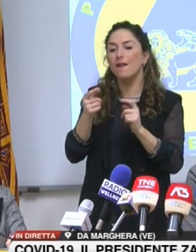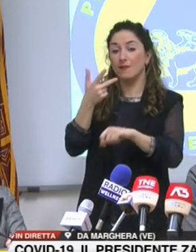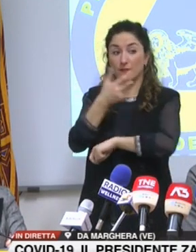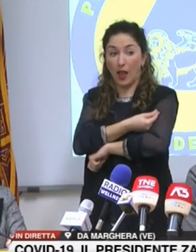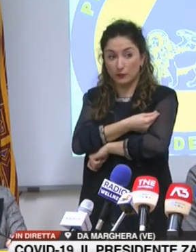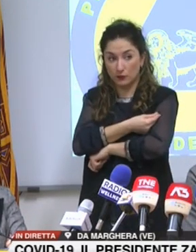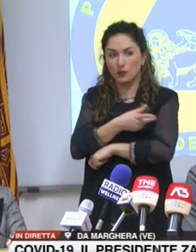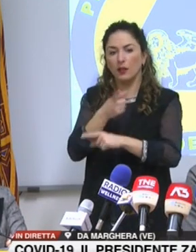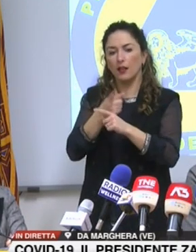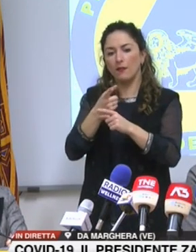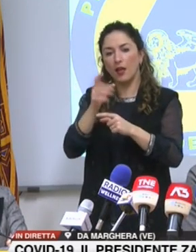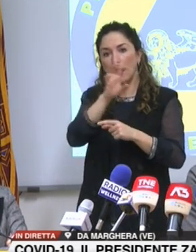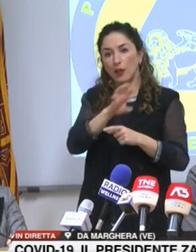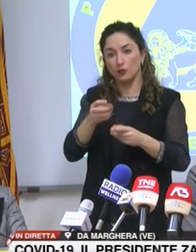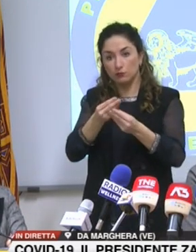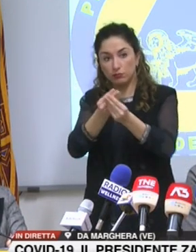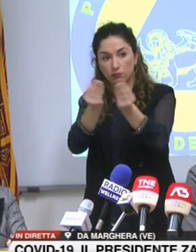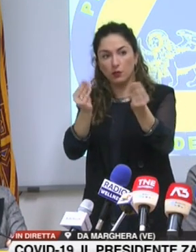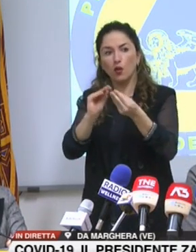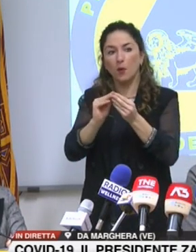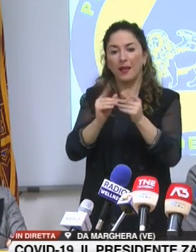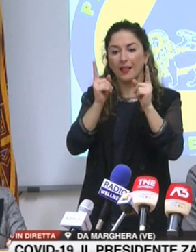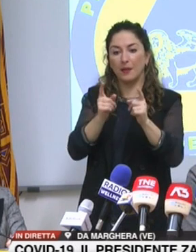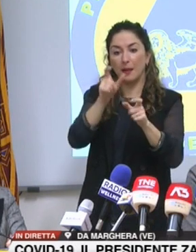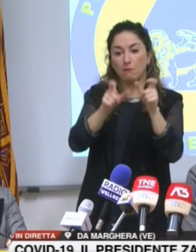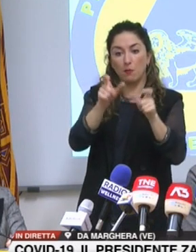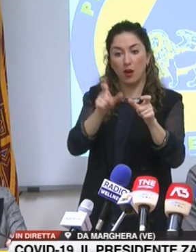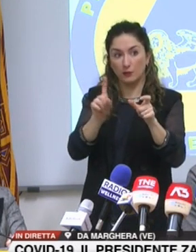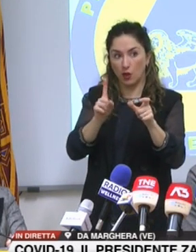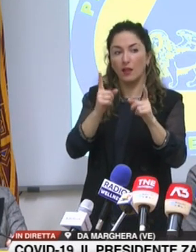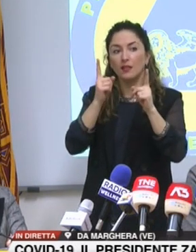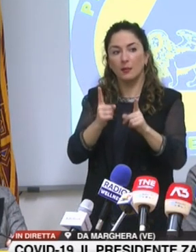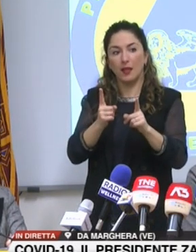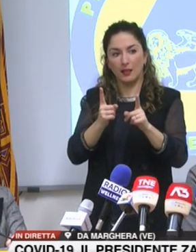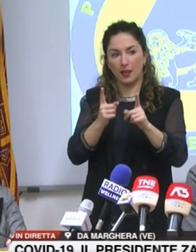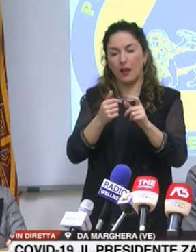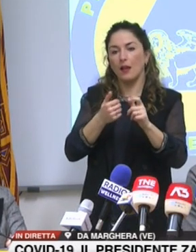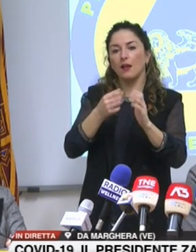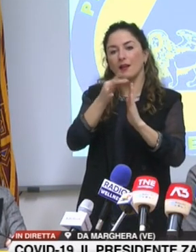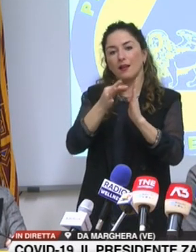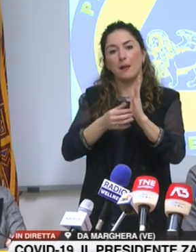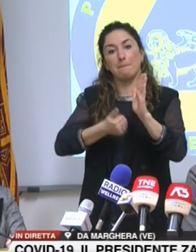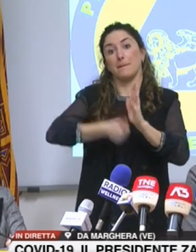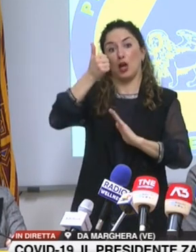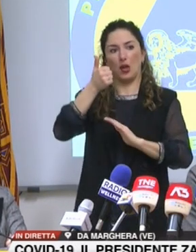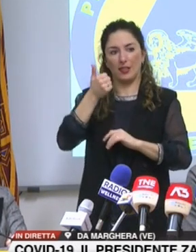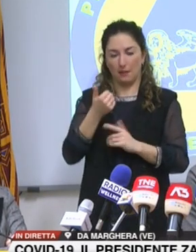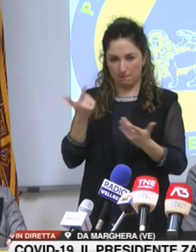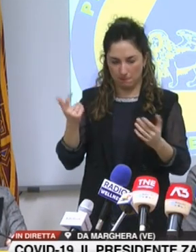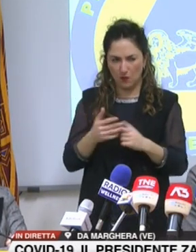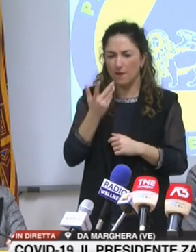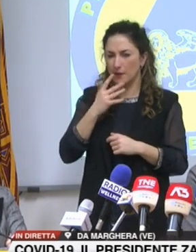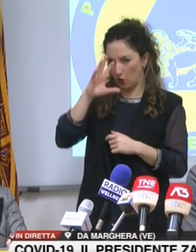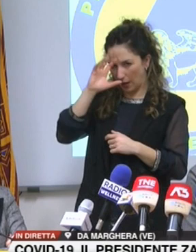vengano distribuiti tra le regioni non più in base alla popolazione ma in base alle target di priorità. Ecco. Volevo capire allora